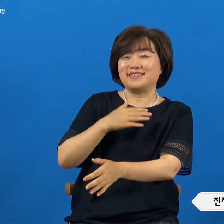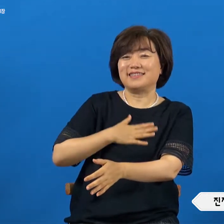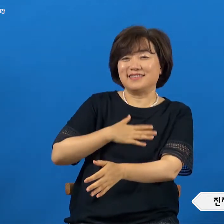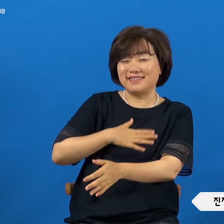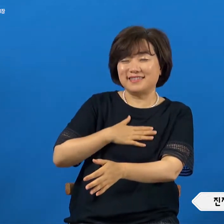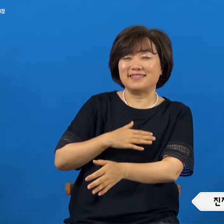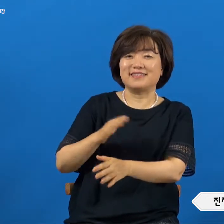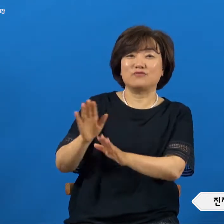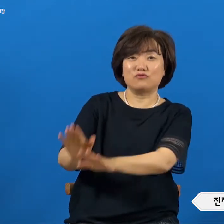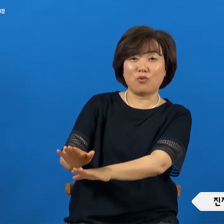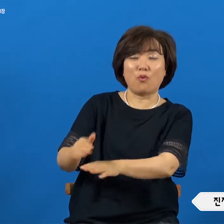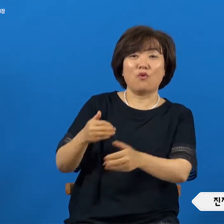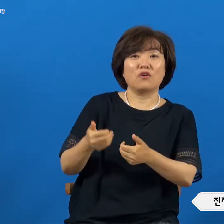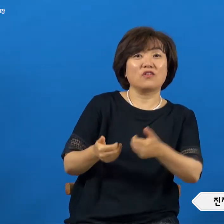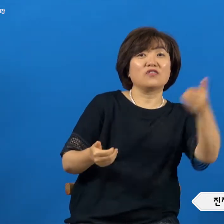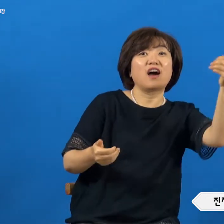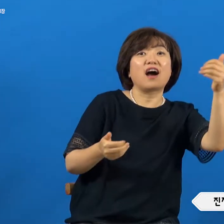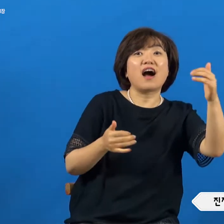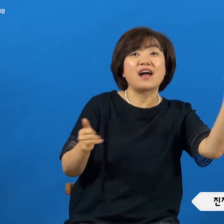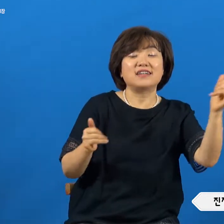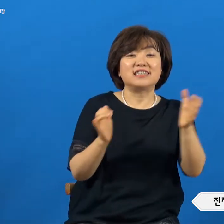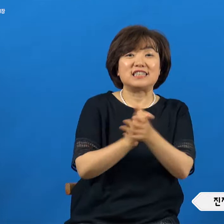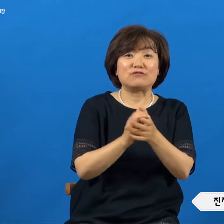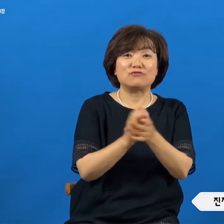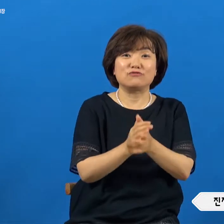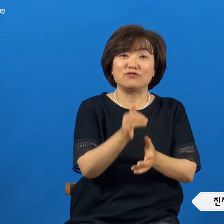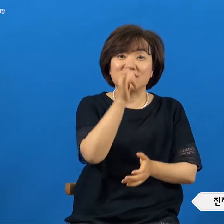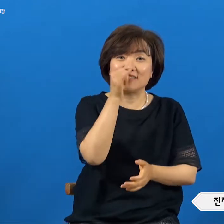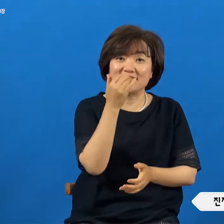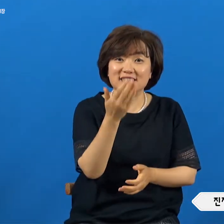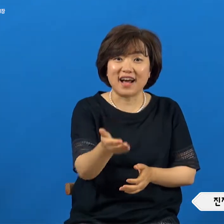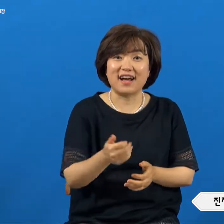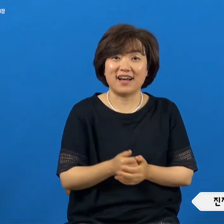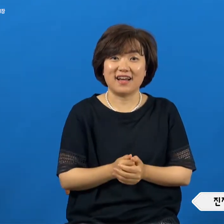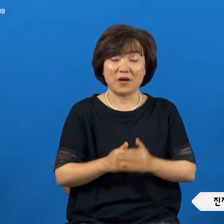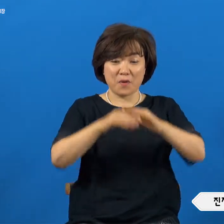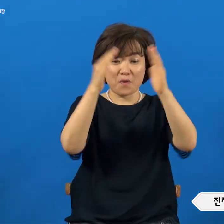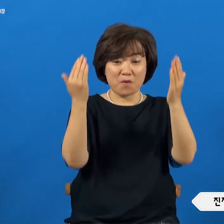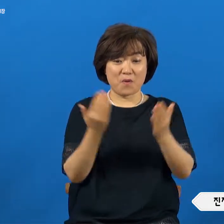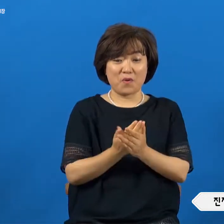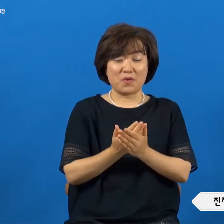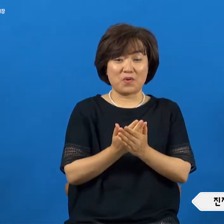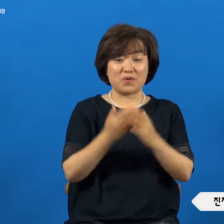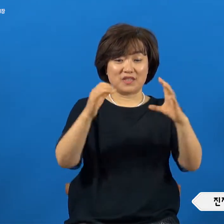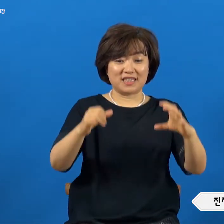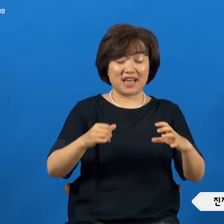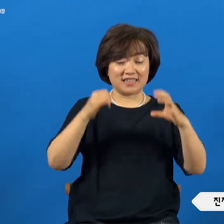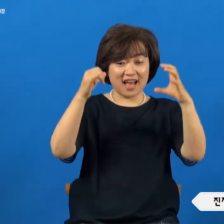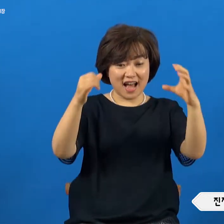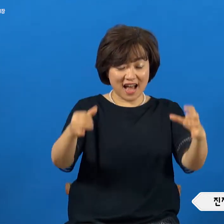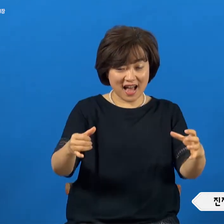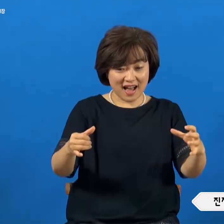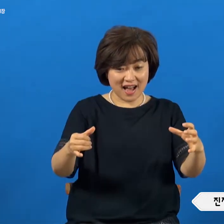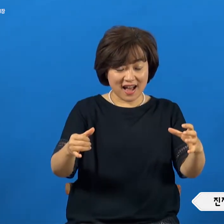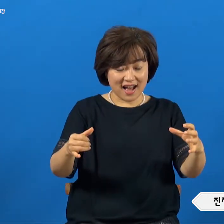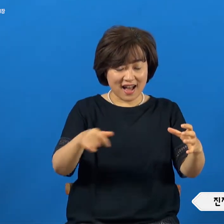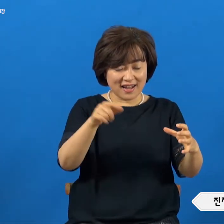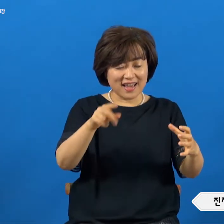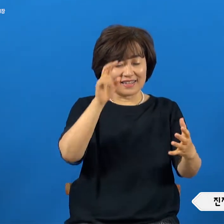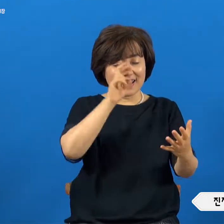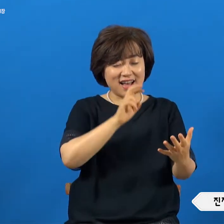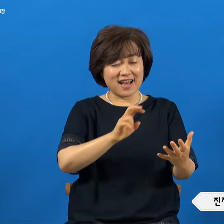그대는 가졌는가? 온 세상의 찬성보다도 아니 하고 가만히 머리 흔들 그 한